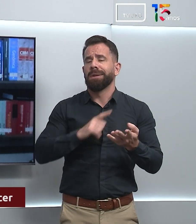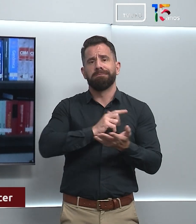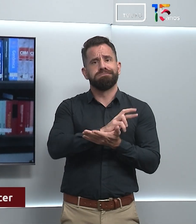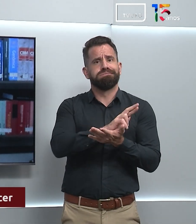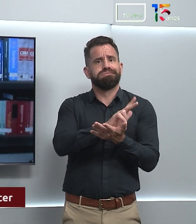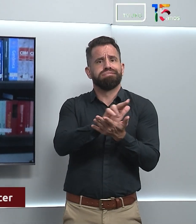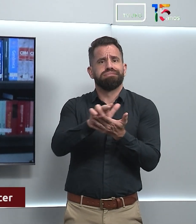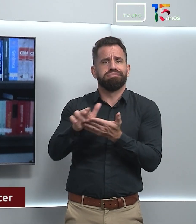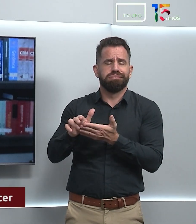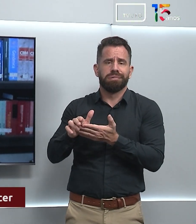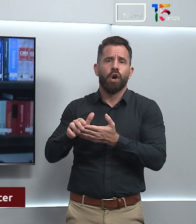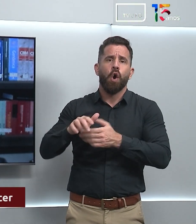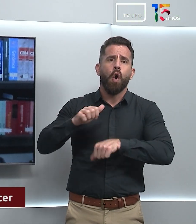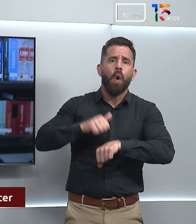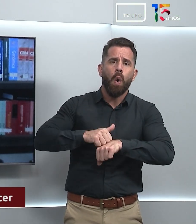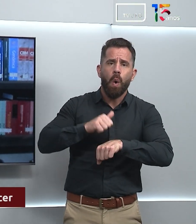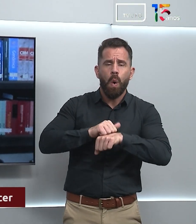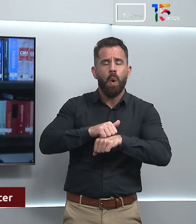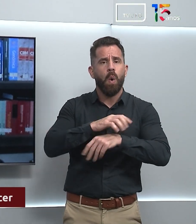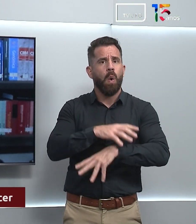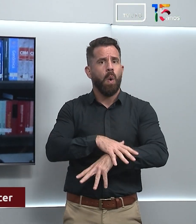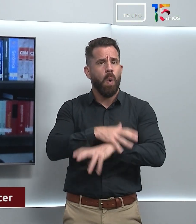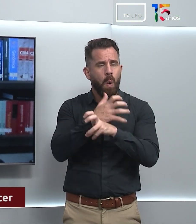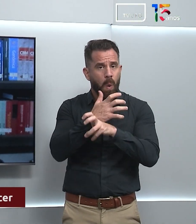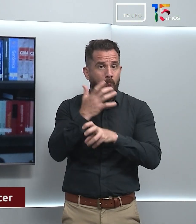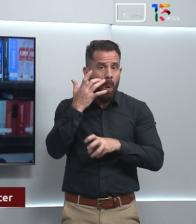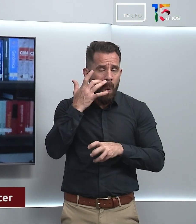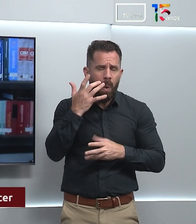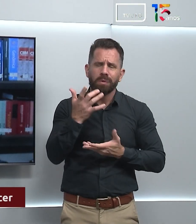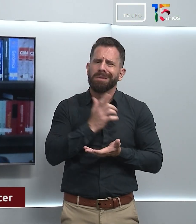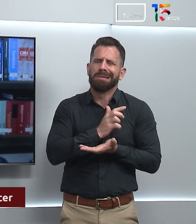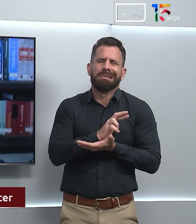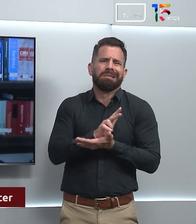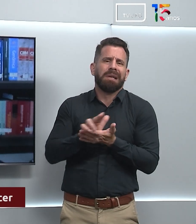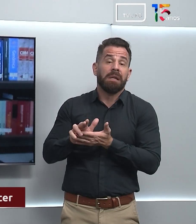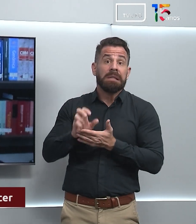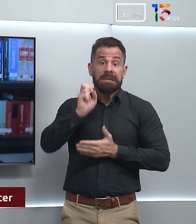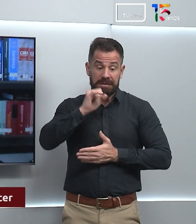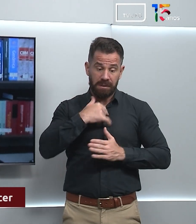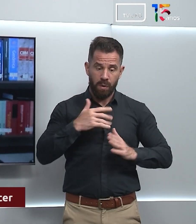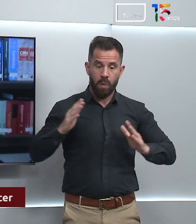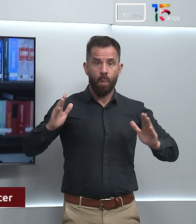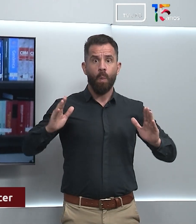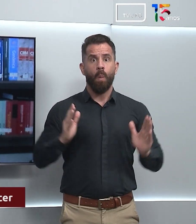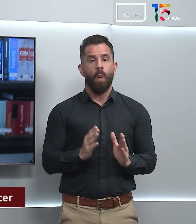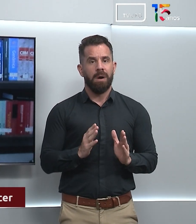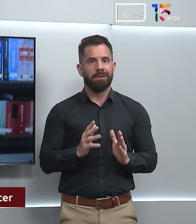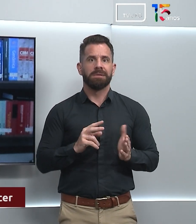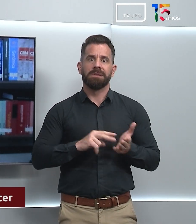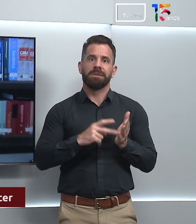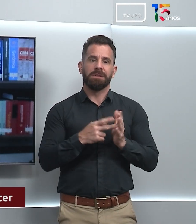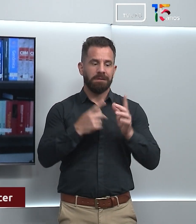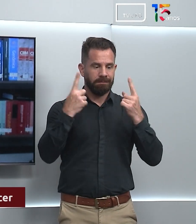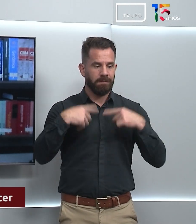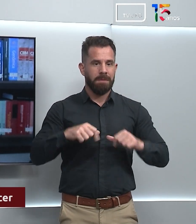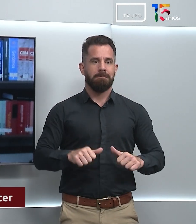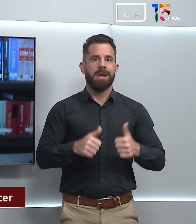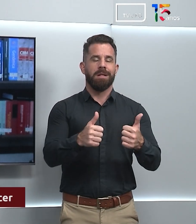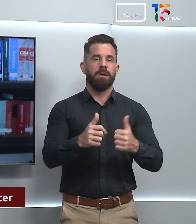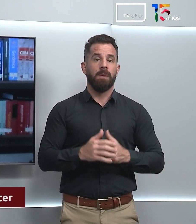osteoarticulares, etc. E, portanto, quando você tem redução de peso, tudo isso melhora. Agora, esses